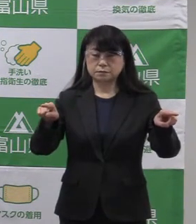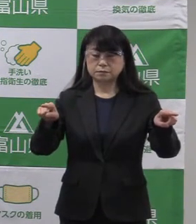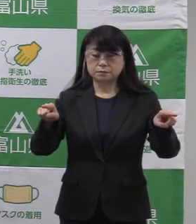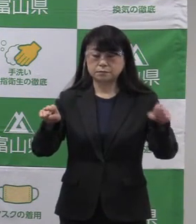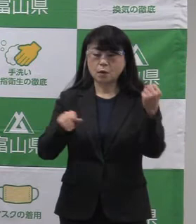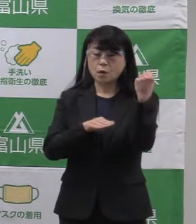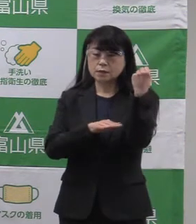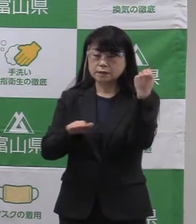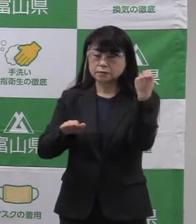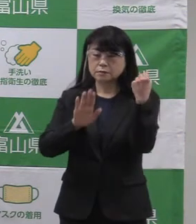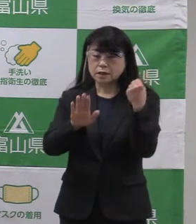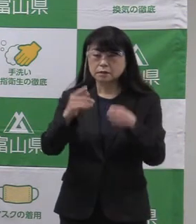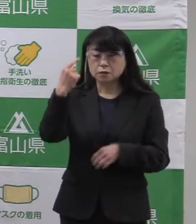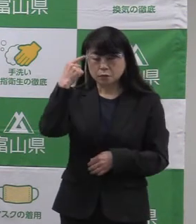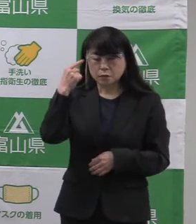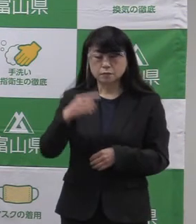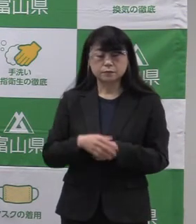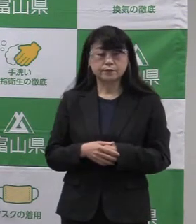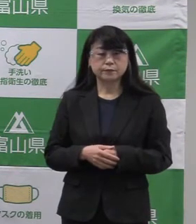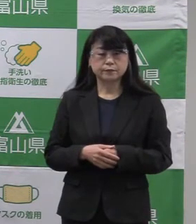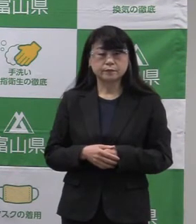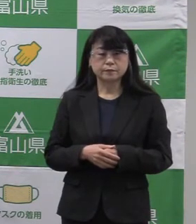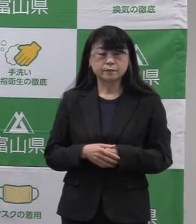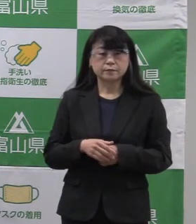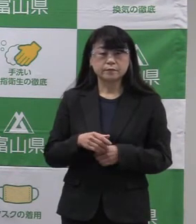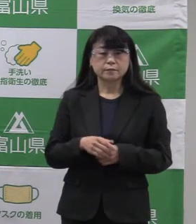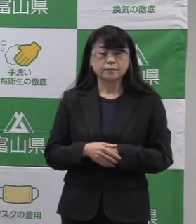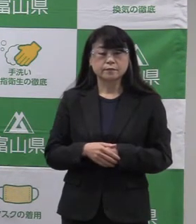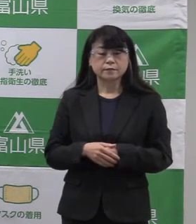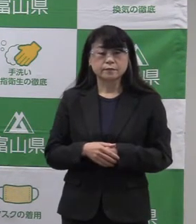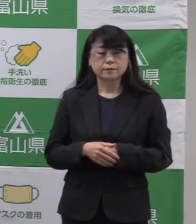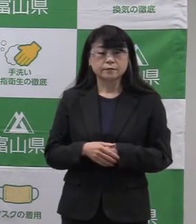基準があったかと思うんですけど、それを見ると、